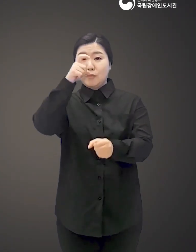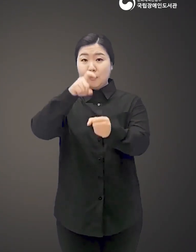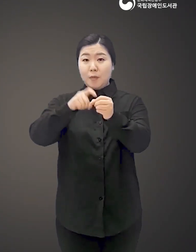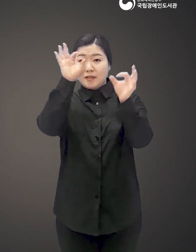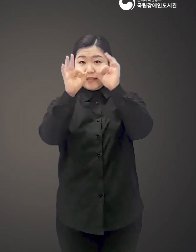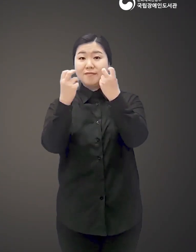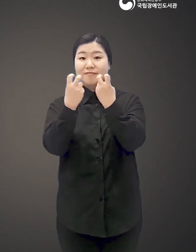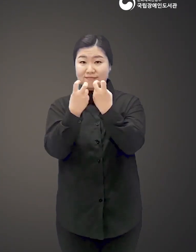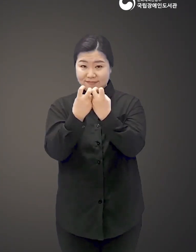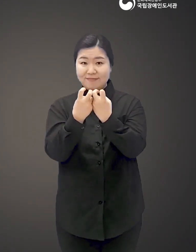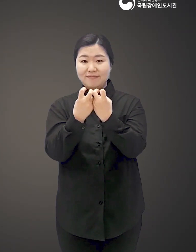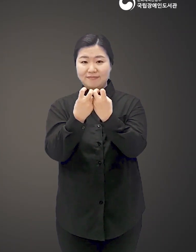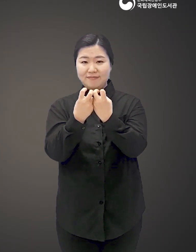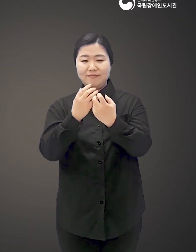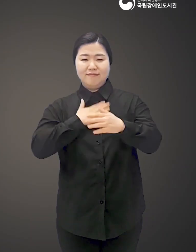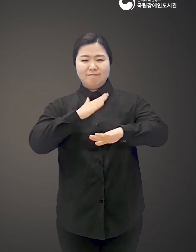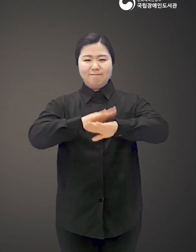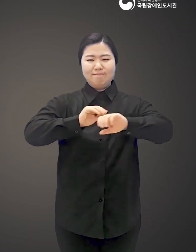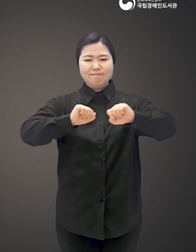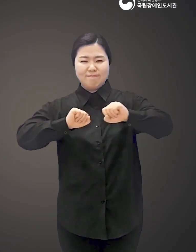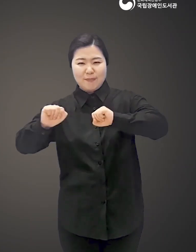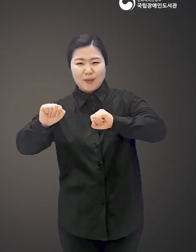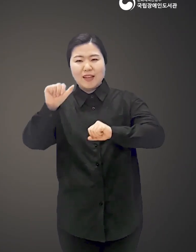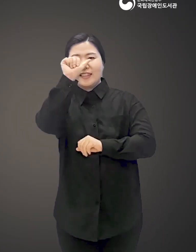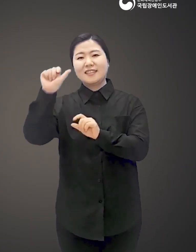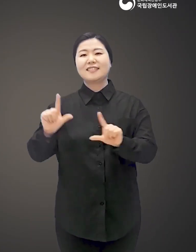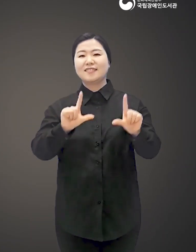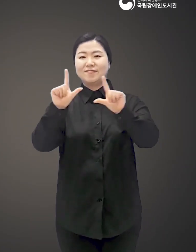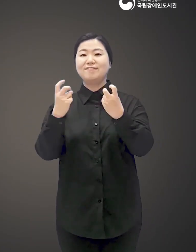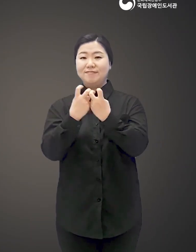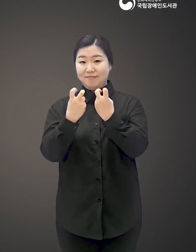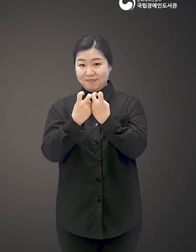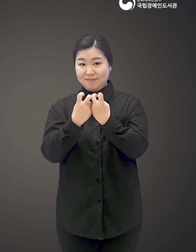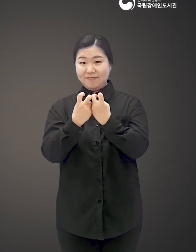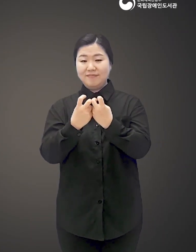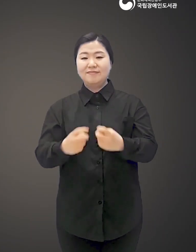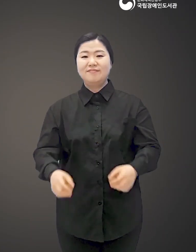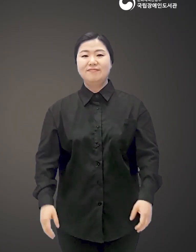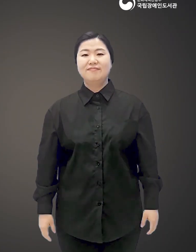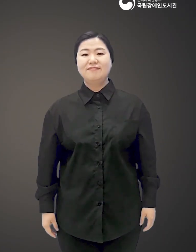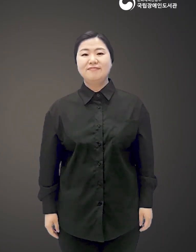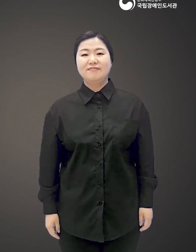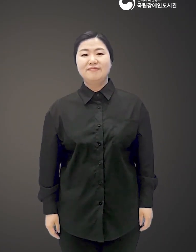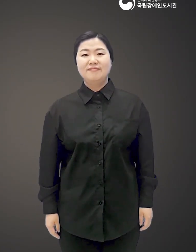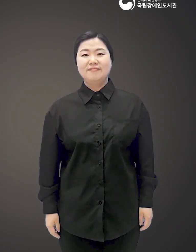둘, 꿈을 찾기 위한 성장 레시피. 자기주도 인생 기술.